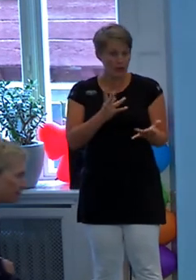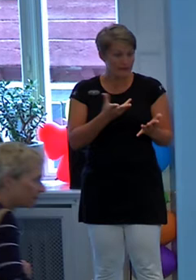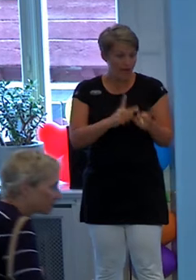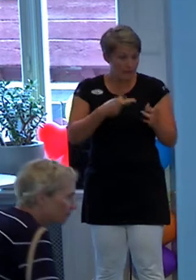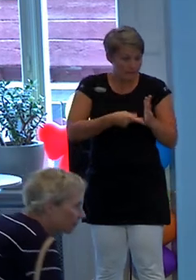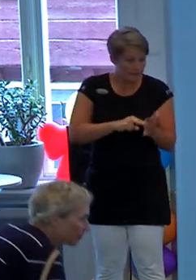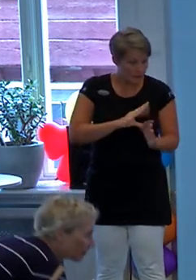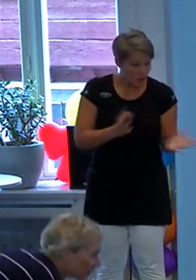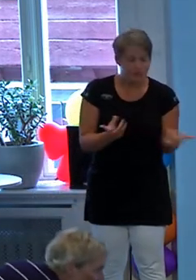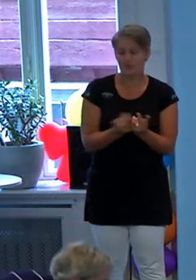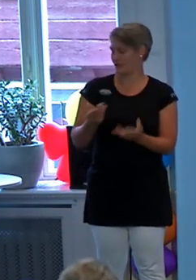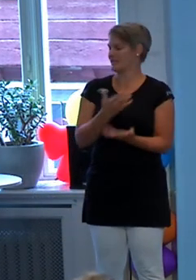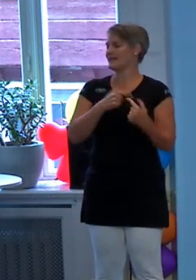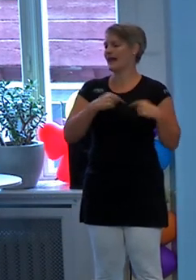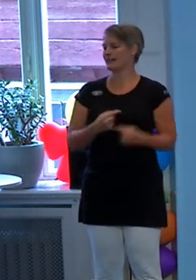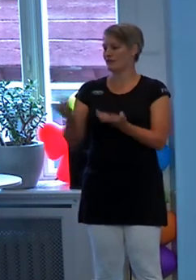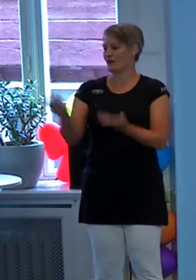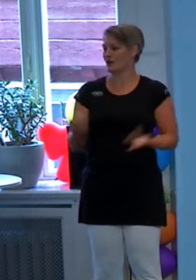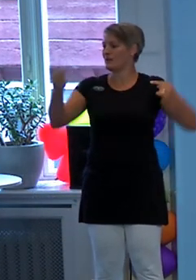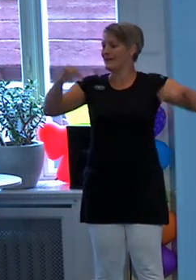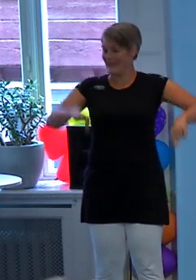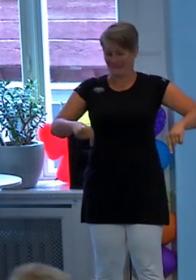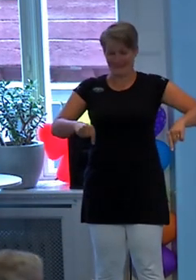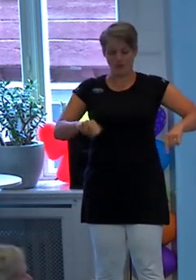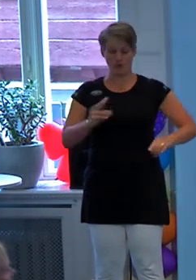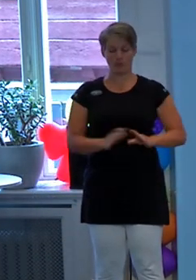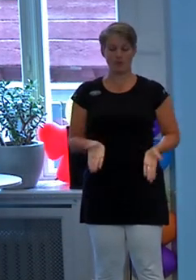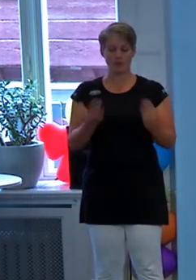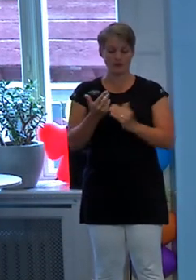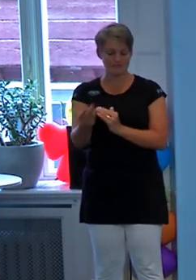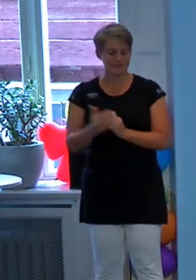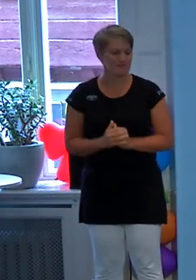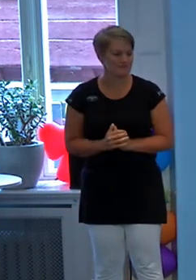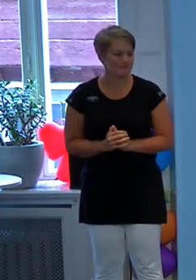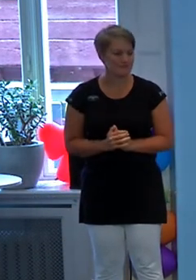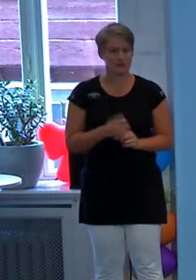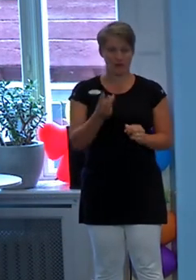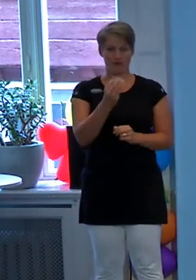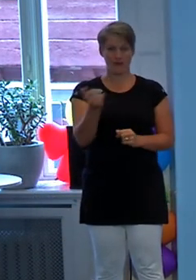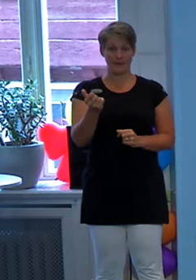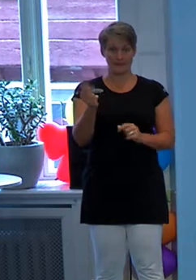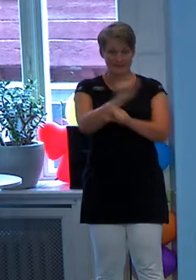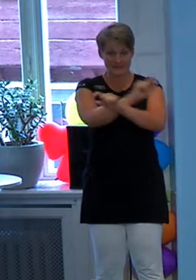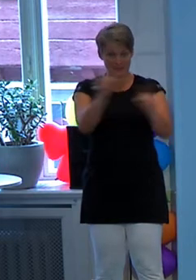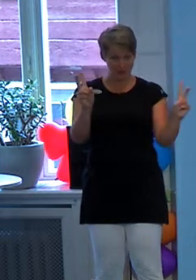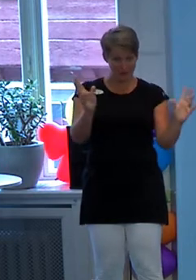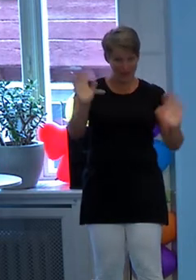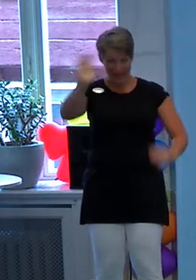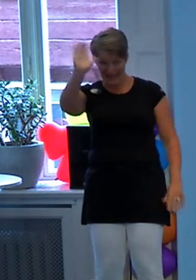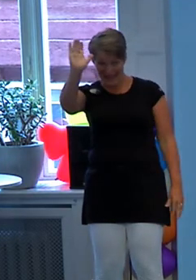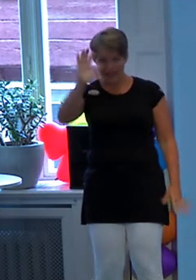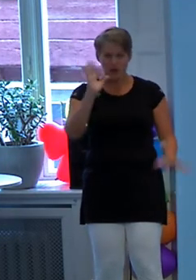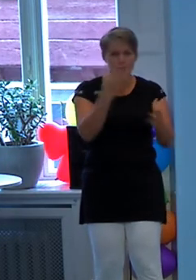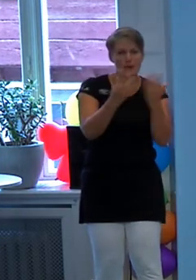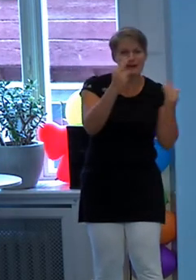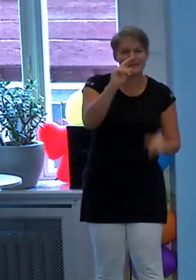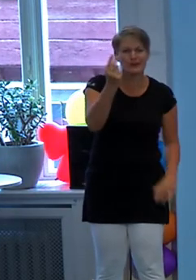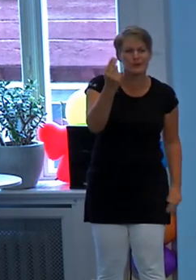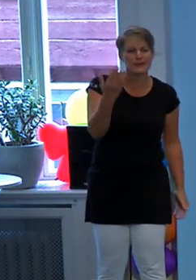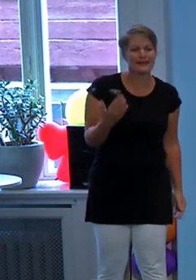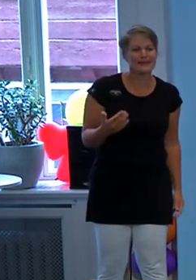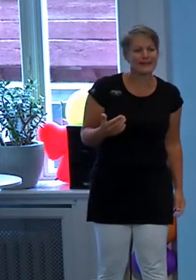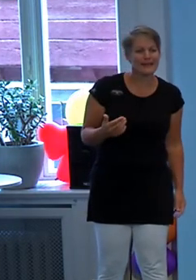er, hjärtligt välkomna hit kommande morgnar. Vi har ju en webbsändning också. Det är alltid lika spännande. Hur många är det som tittar